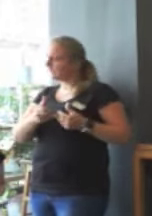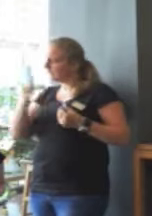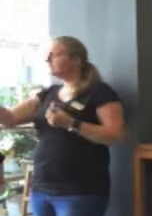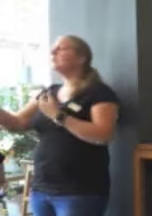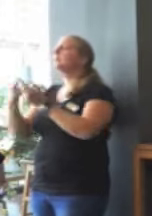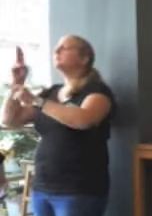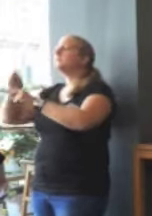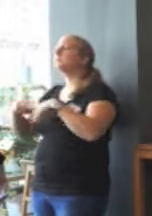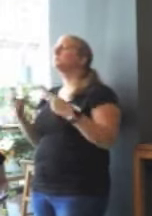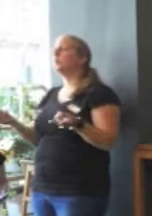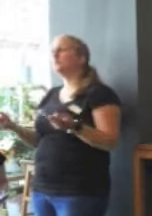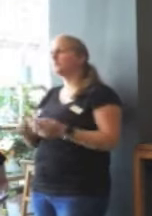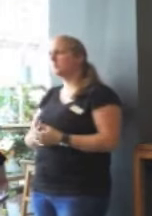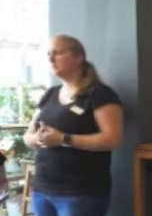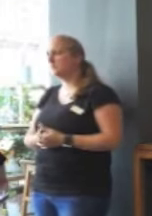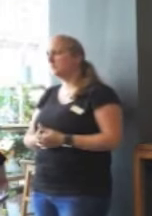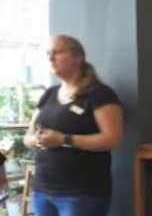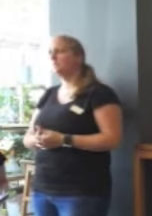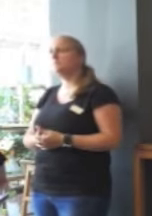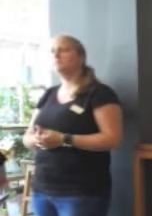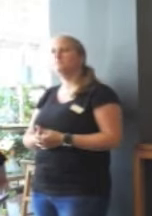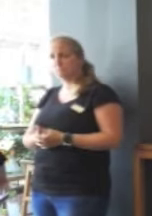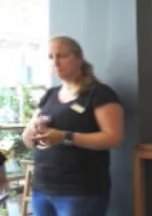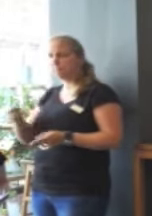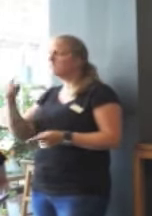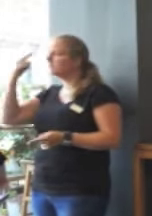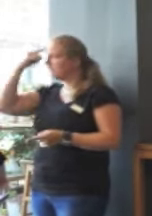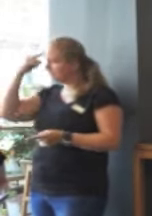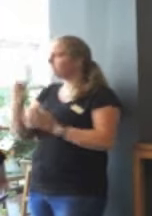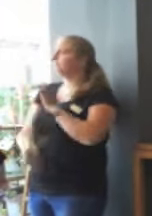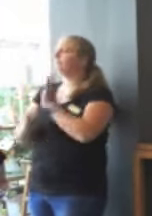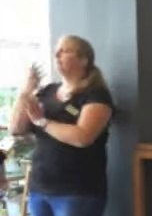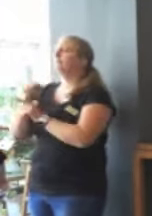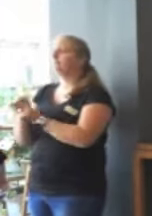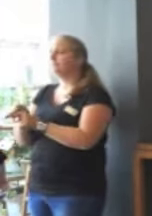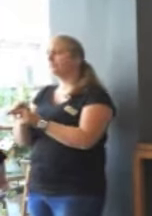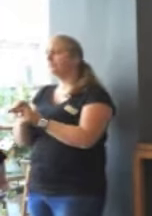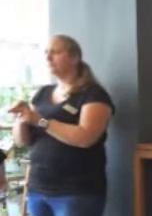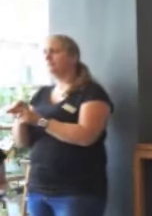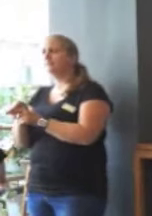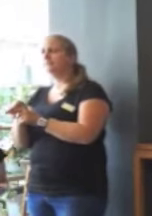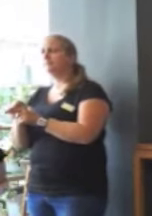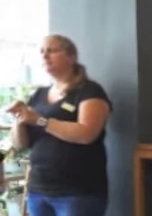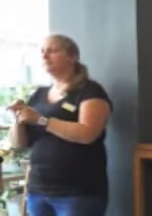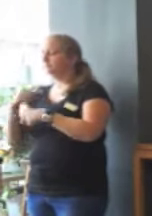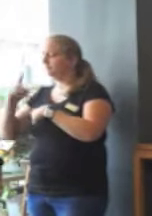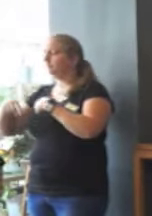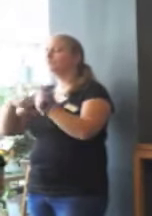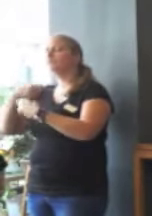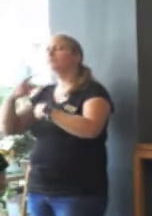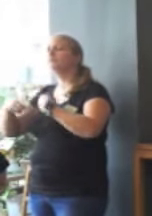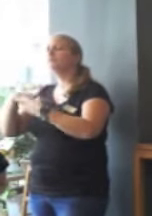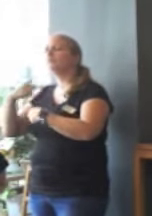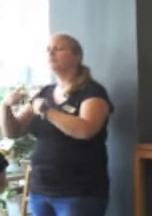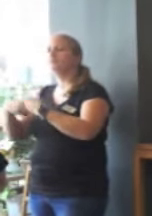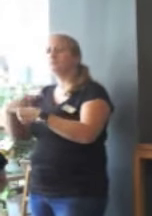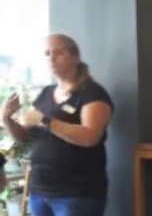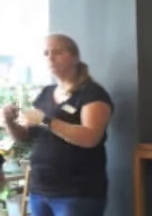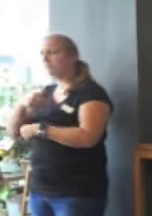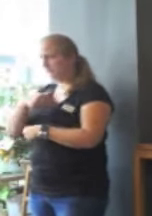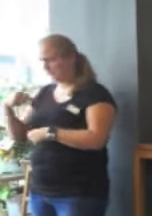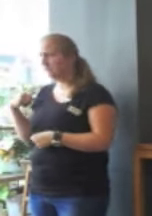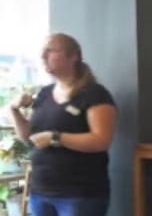Och så startade vi. Och vi har under årens lopp haft